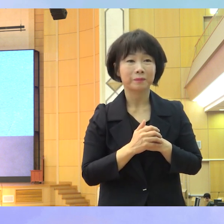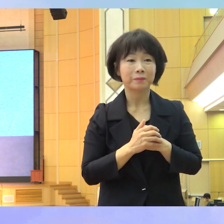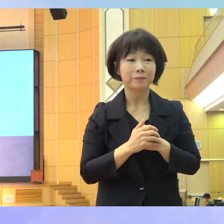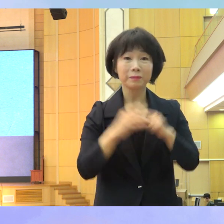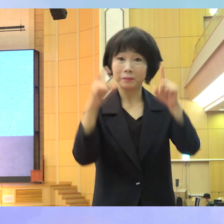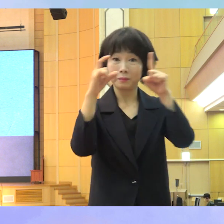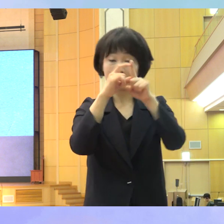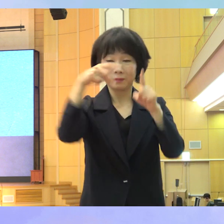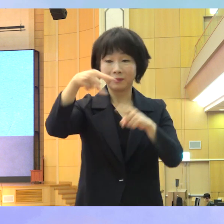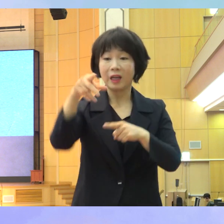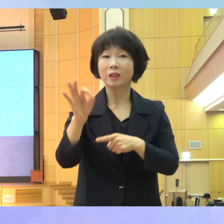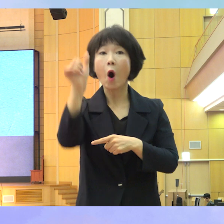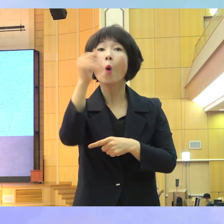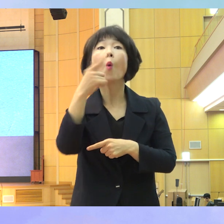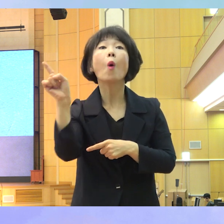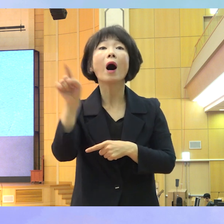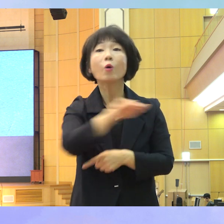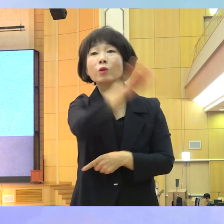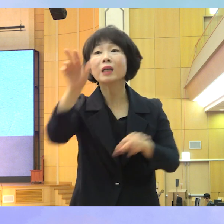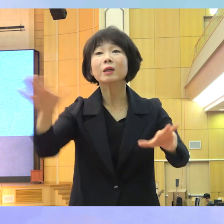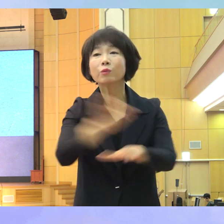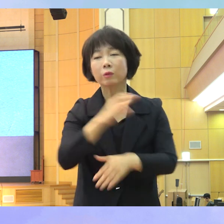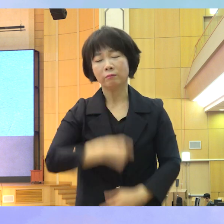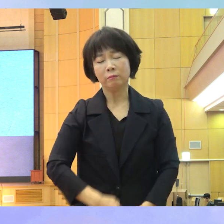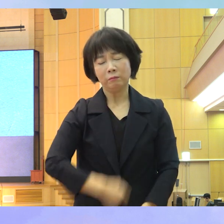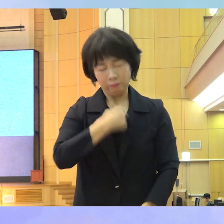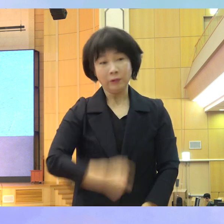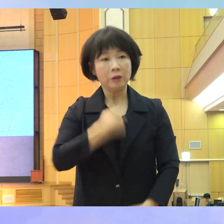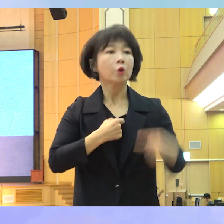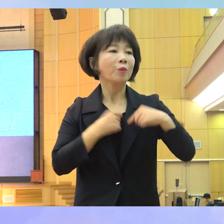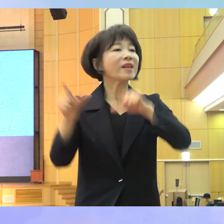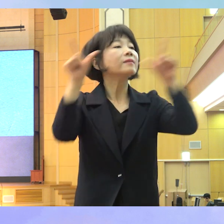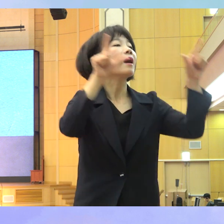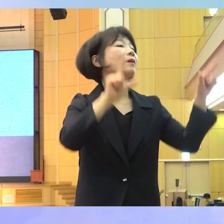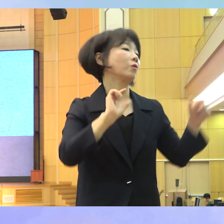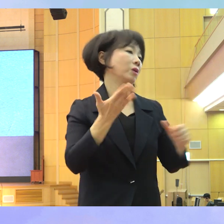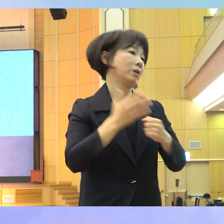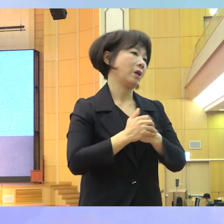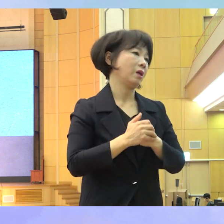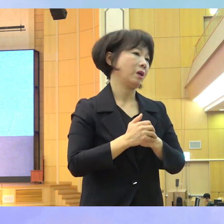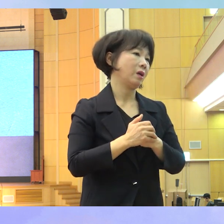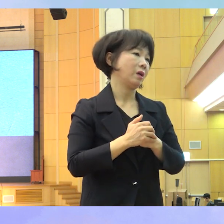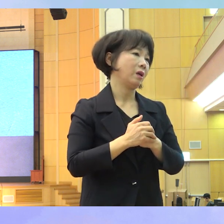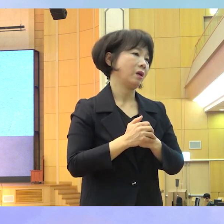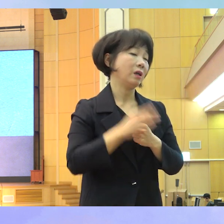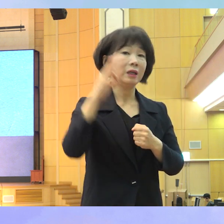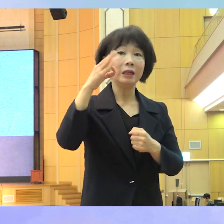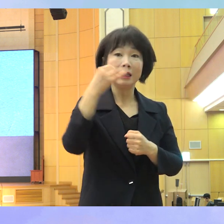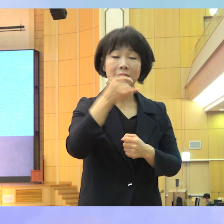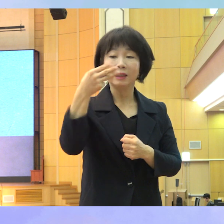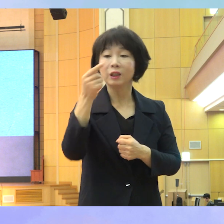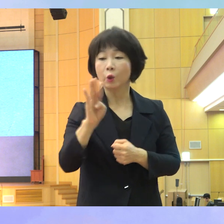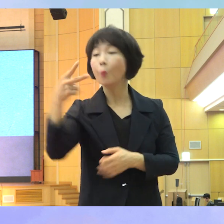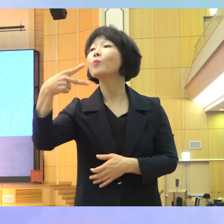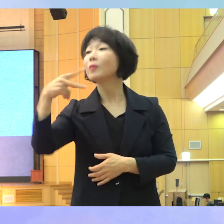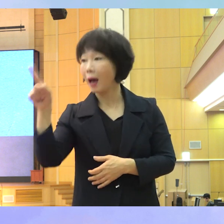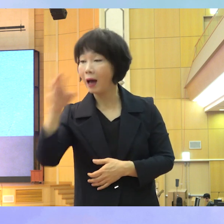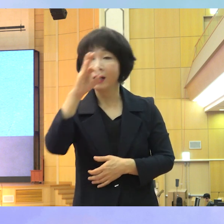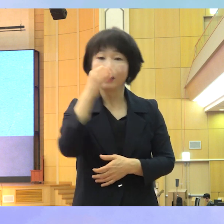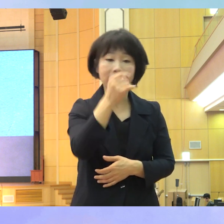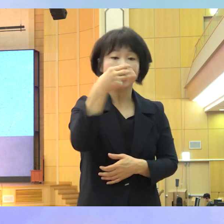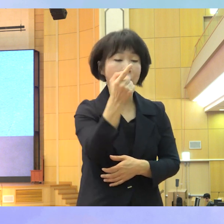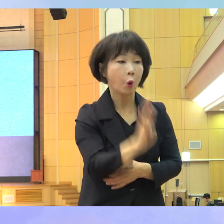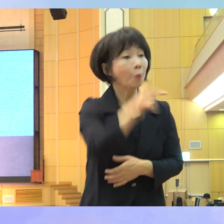성화는 말 그대로 의롭게 살아가는 거. 신앙생활은 바로 이 의롭다와